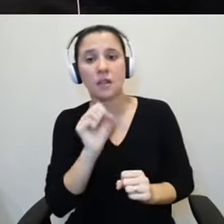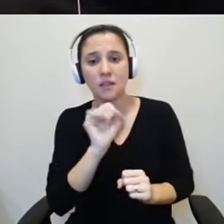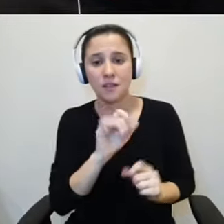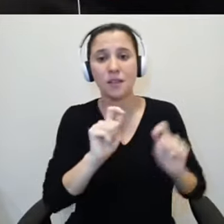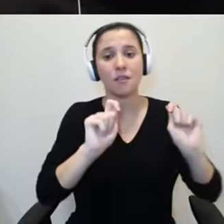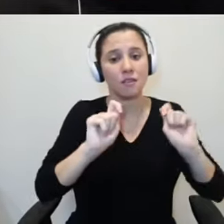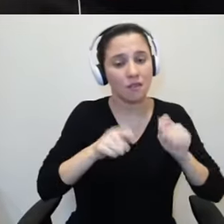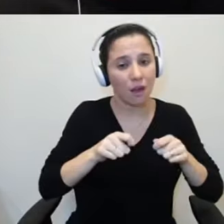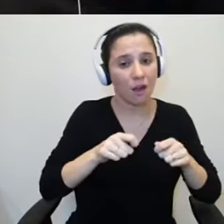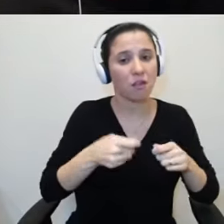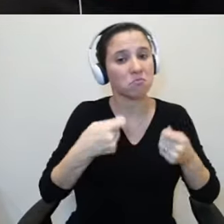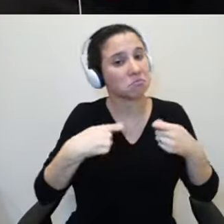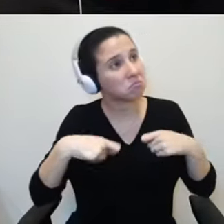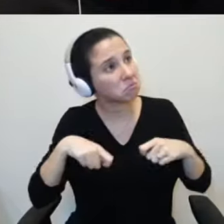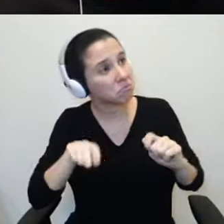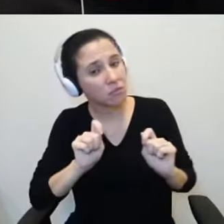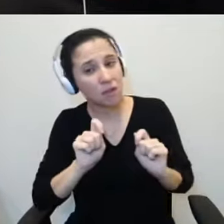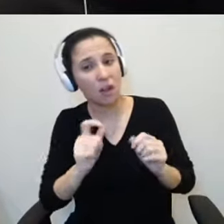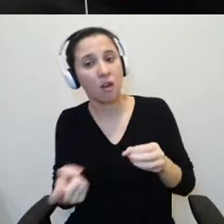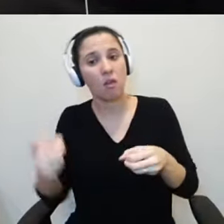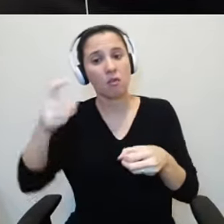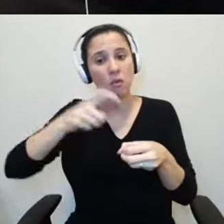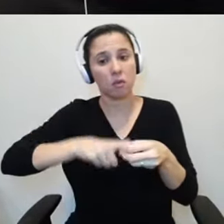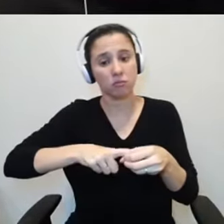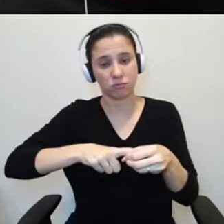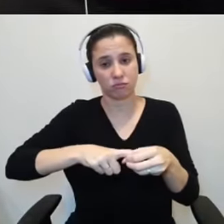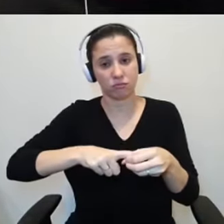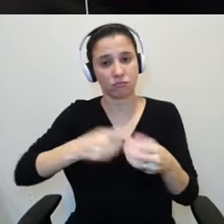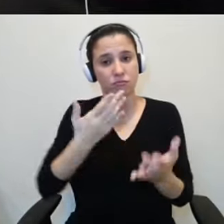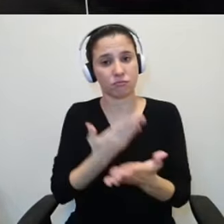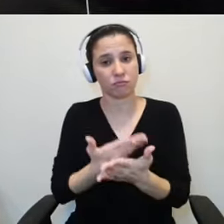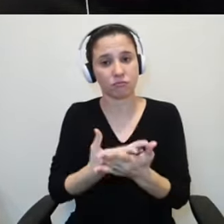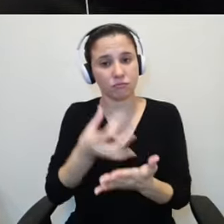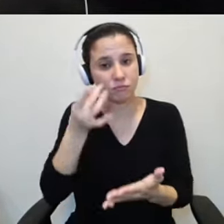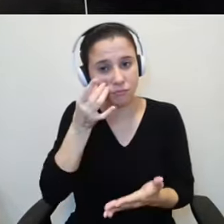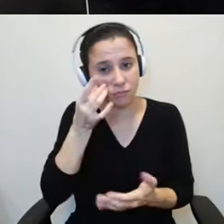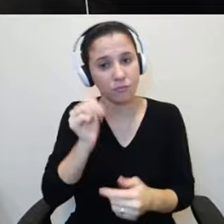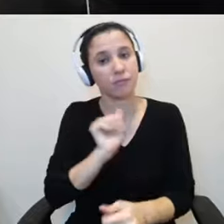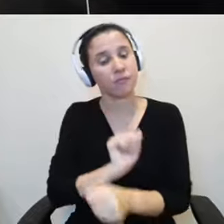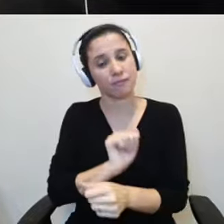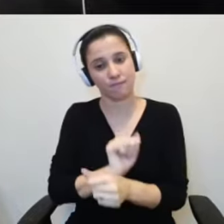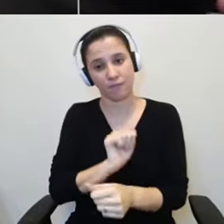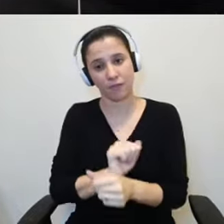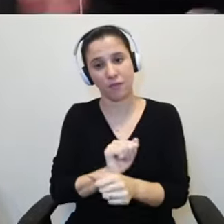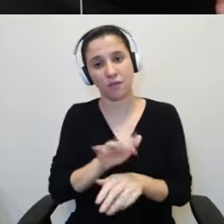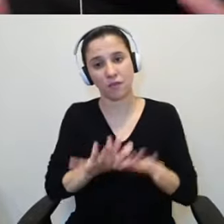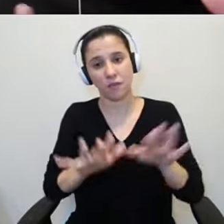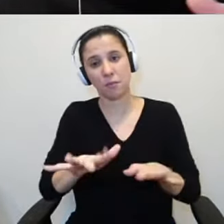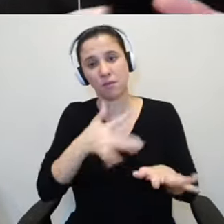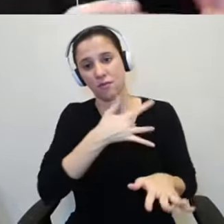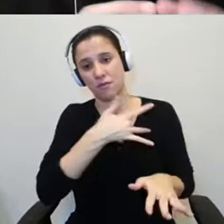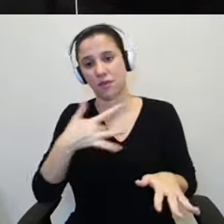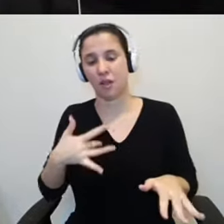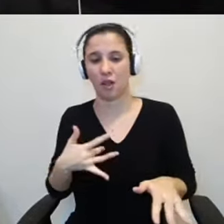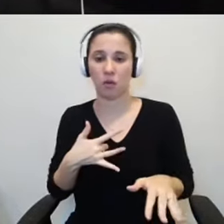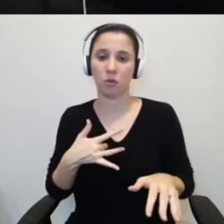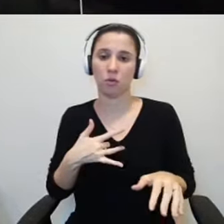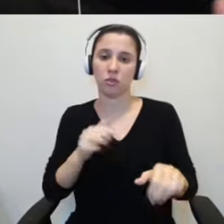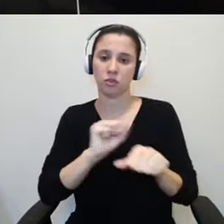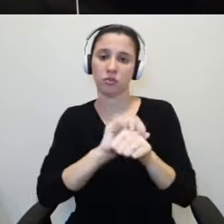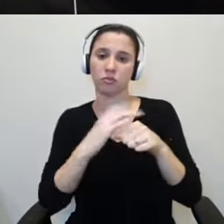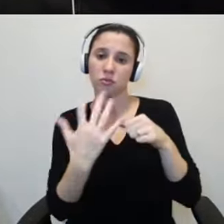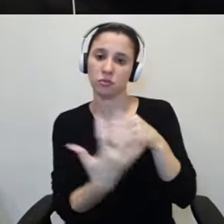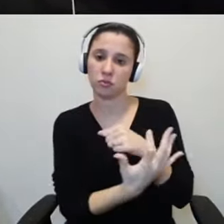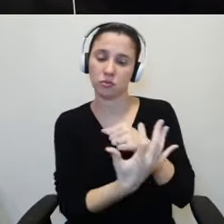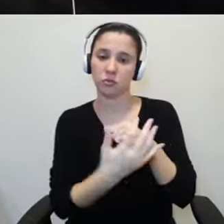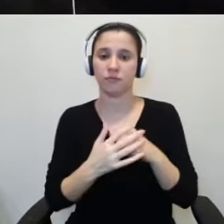a gente informar e tudo mais. As aulas serão em período normal, como no presencial? Não sei de quem veio a pergunta, se